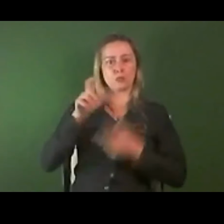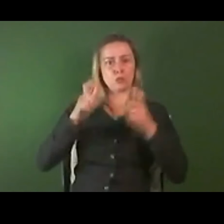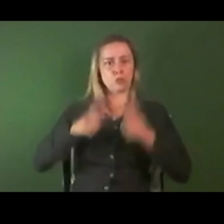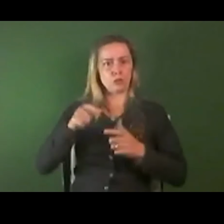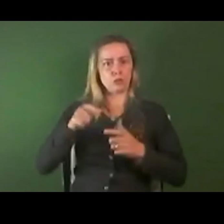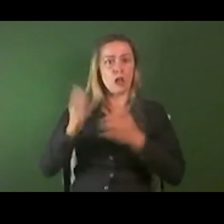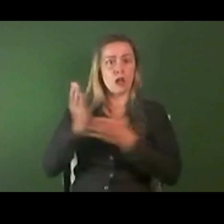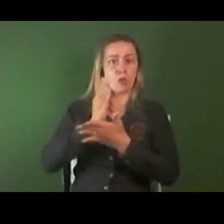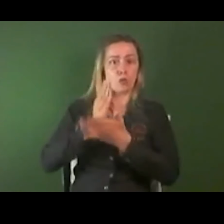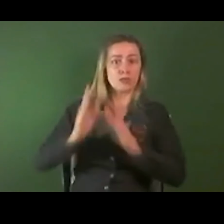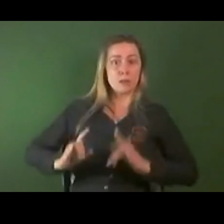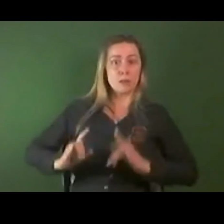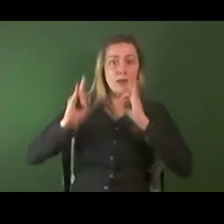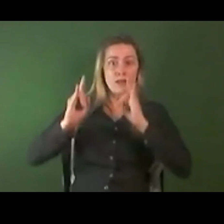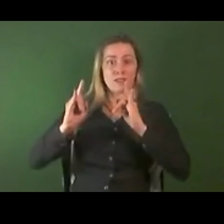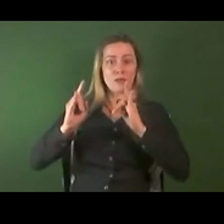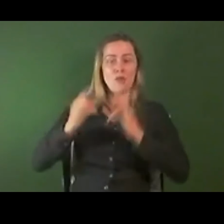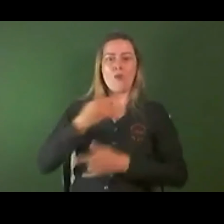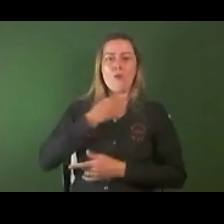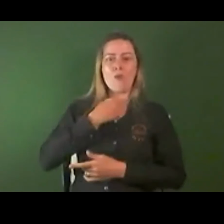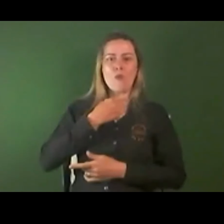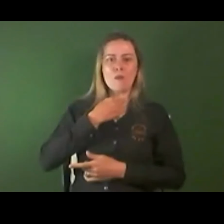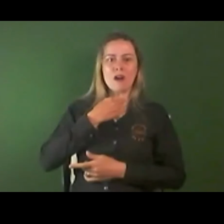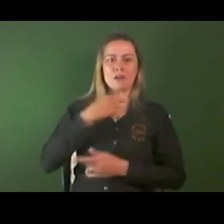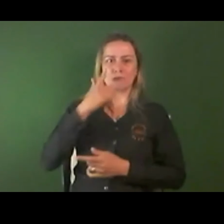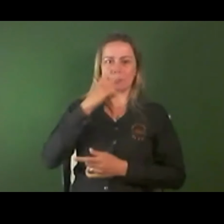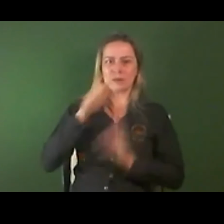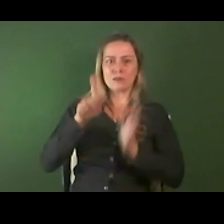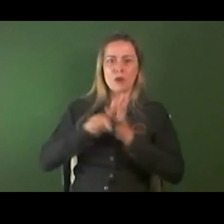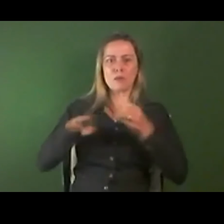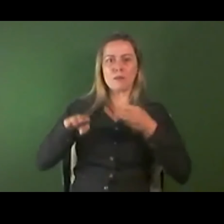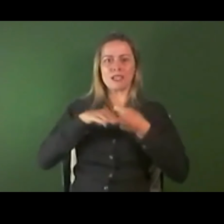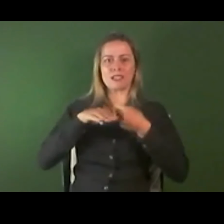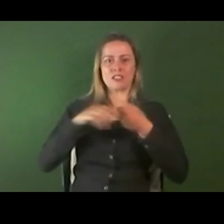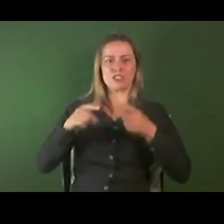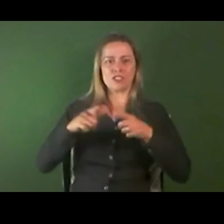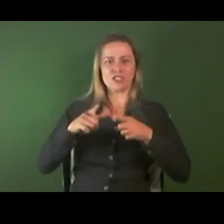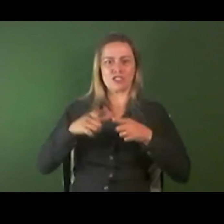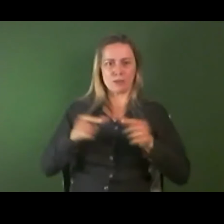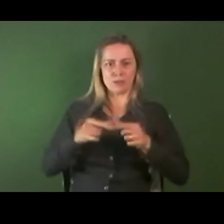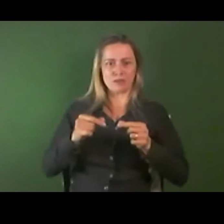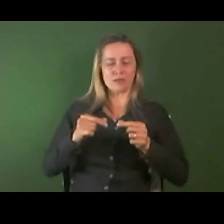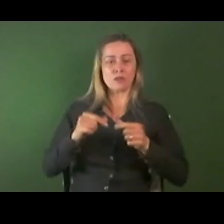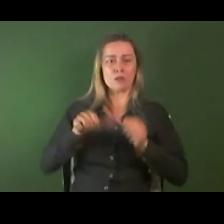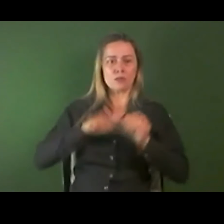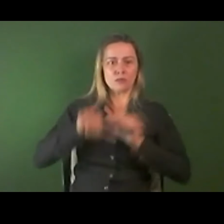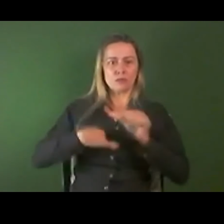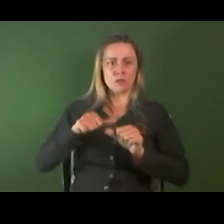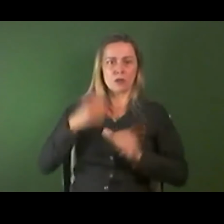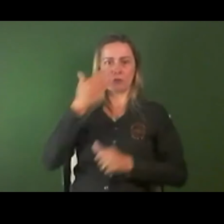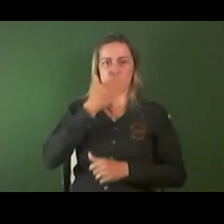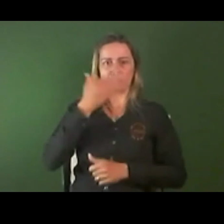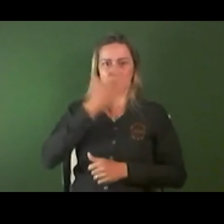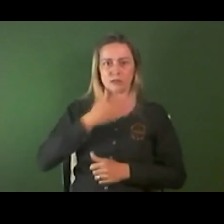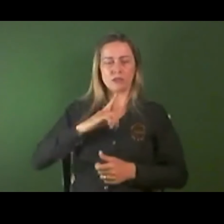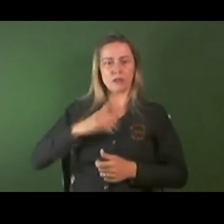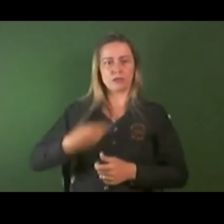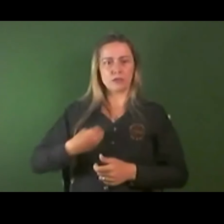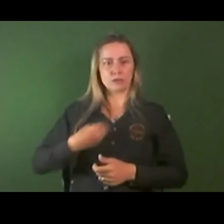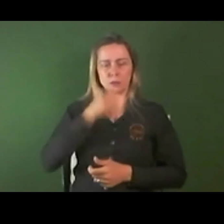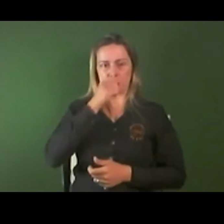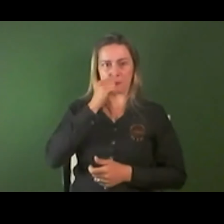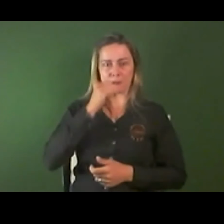foram ocupados, eram prédios de classe média japonesa, que foram ocupados e transformados em prostíbulos.